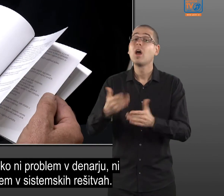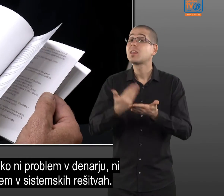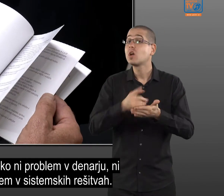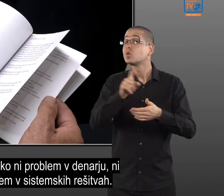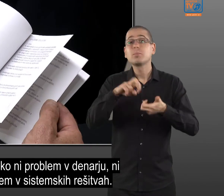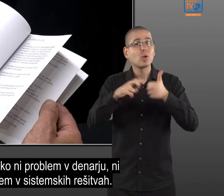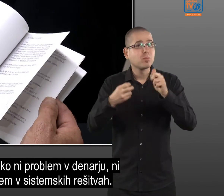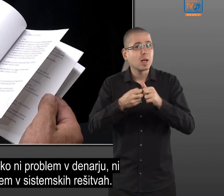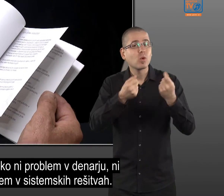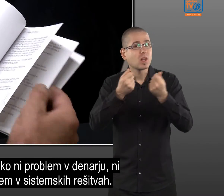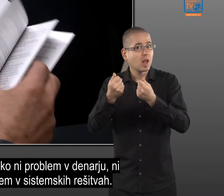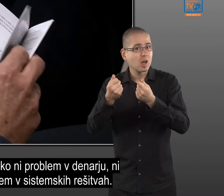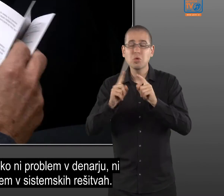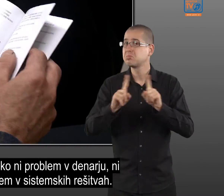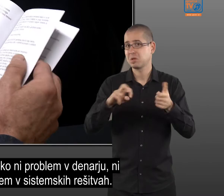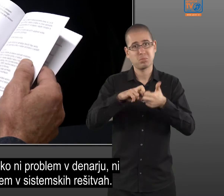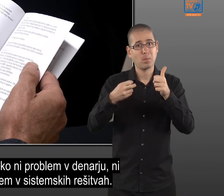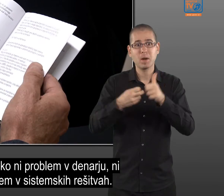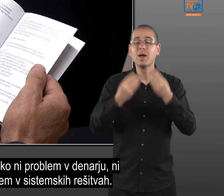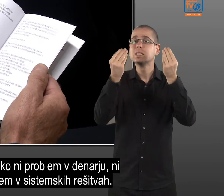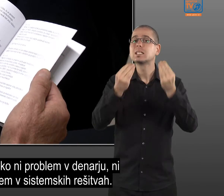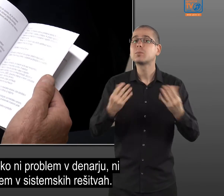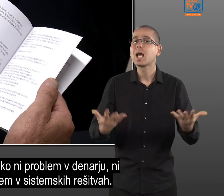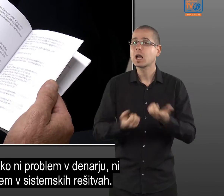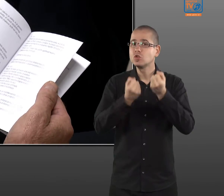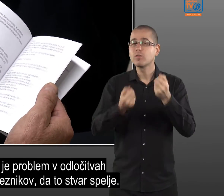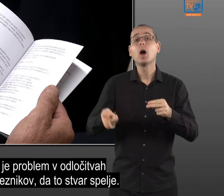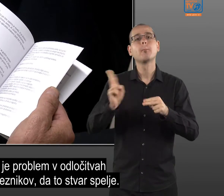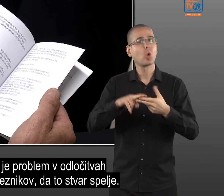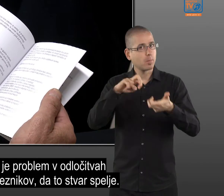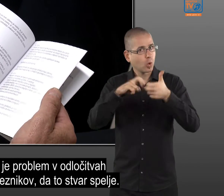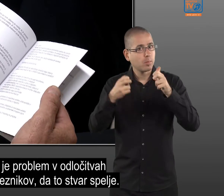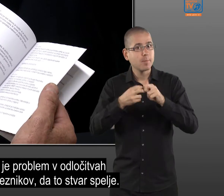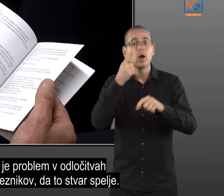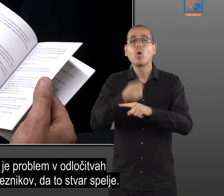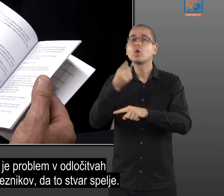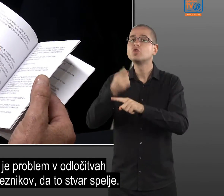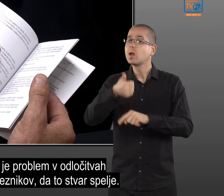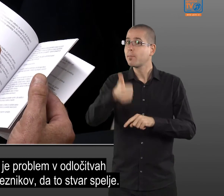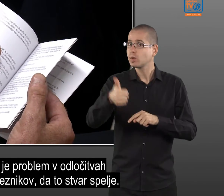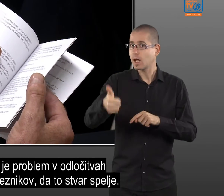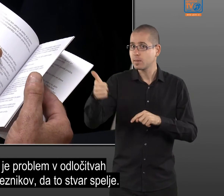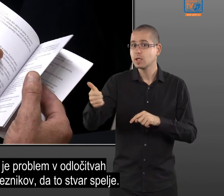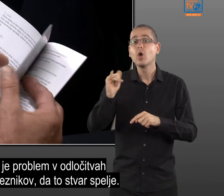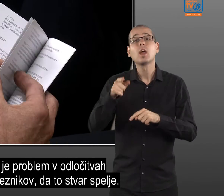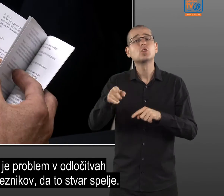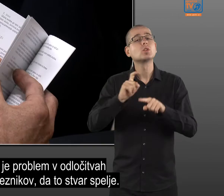v denarju, ni problem v sistemskih rešitvah, bolj je problem v odločitvah posameznikov, da to stvar spelje.